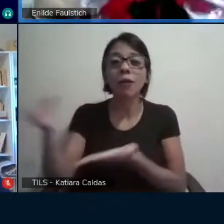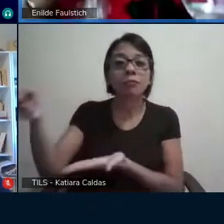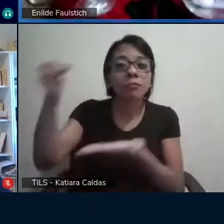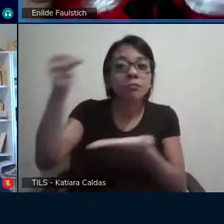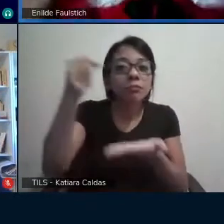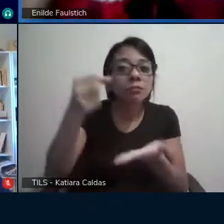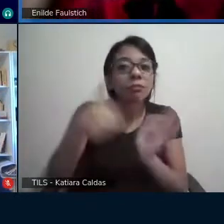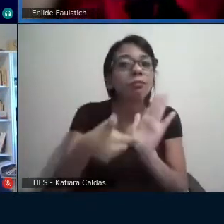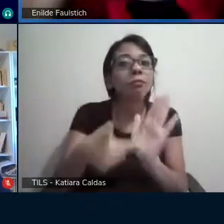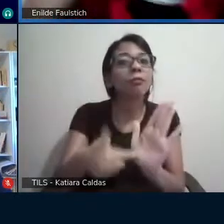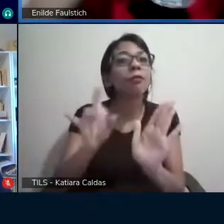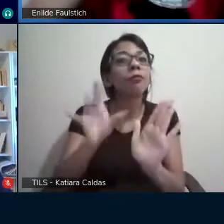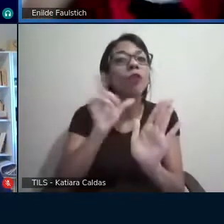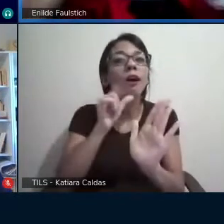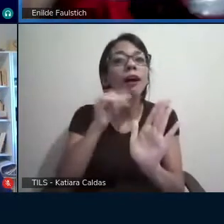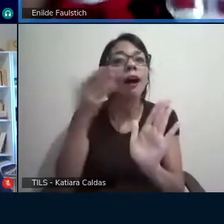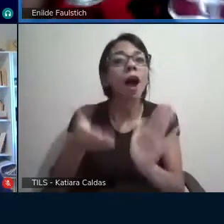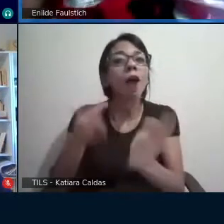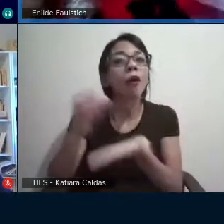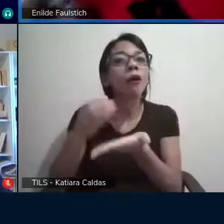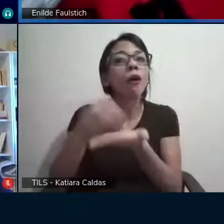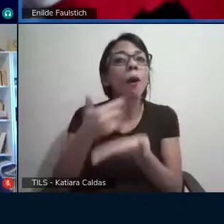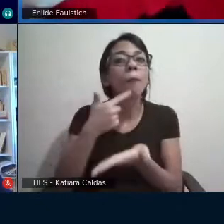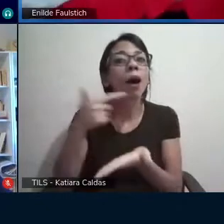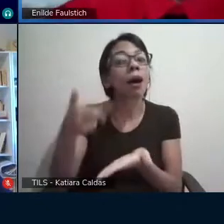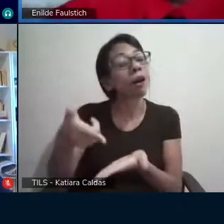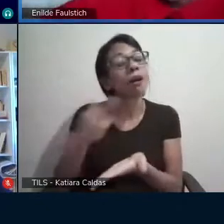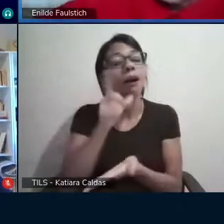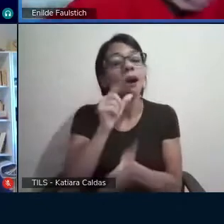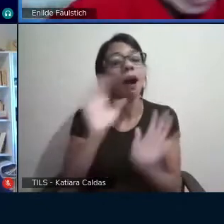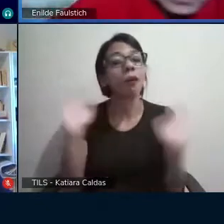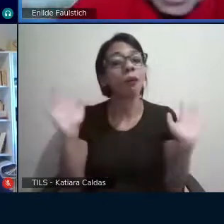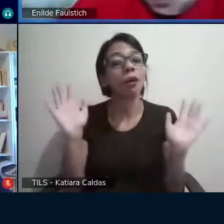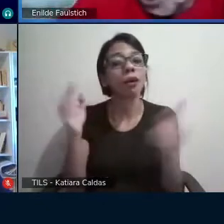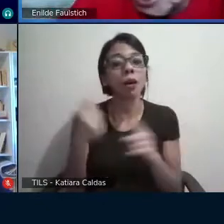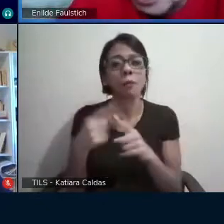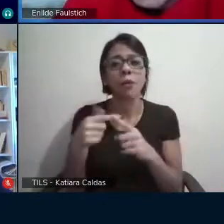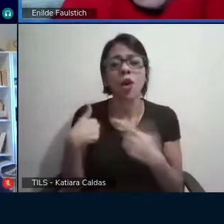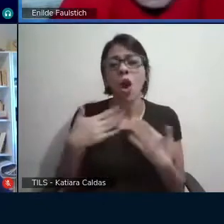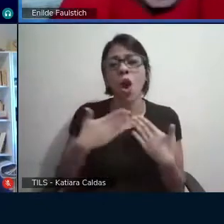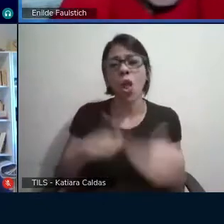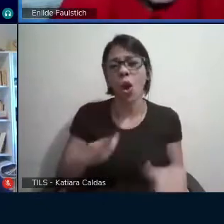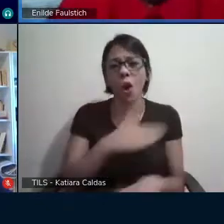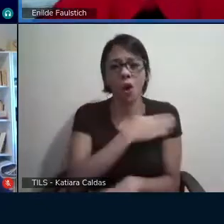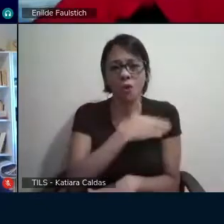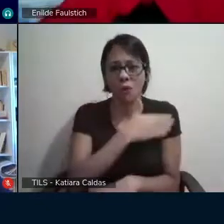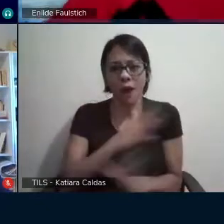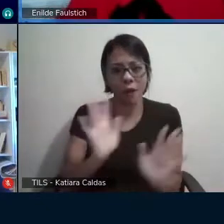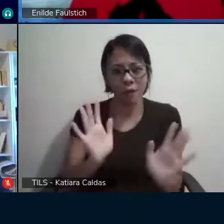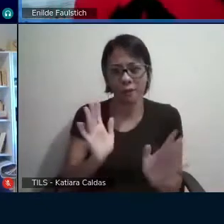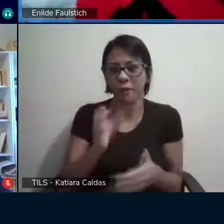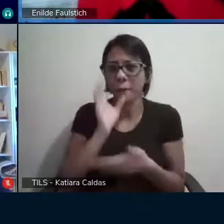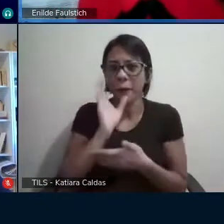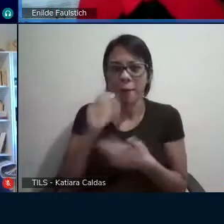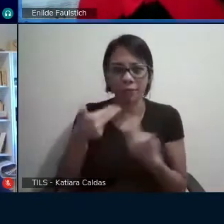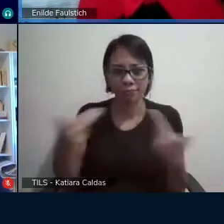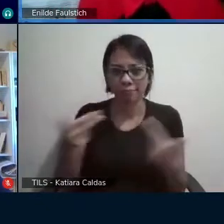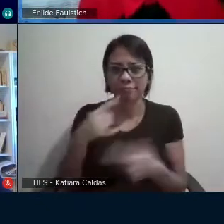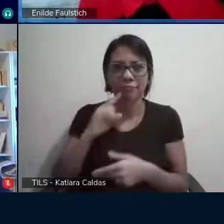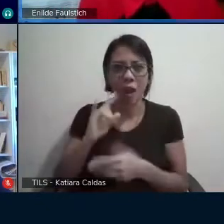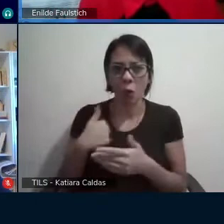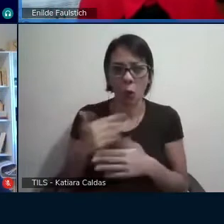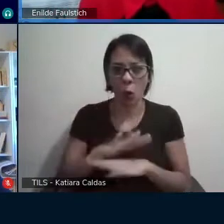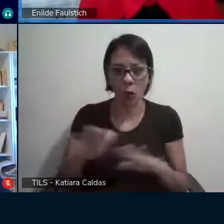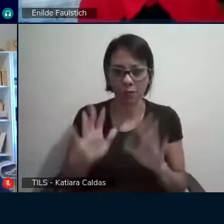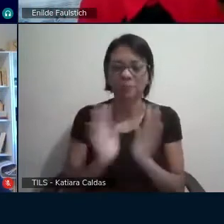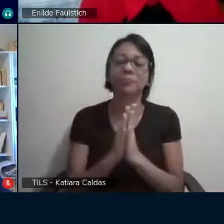aqui meu copinho de água, então... Até porque eu nem tomo vinho, não gosto de álcool. Bom, então o que eu vou dizer é o